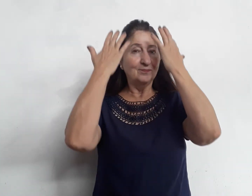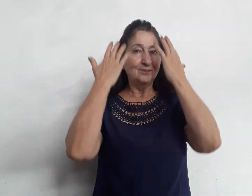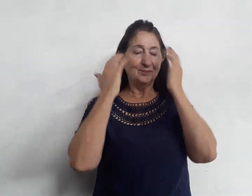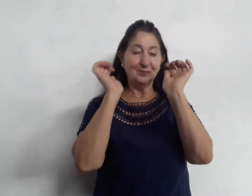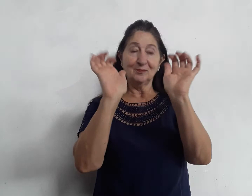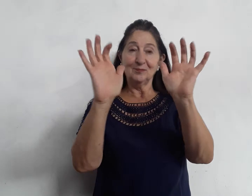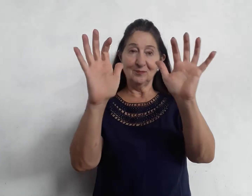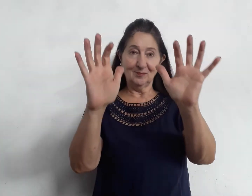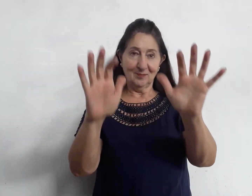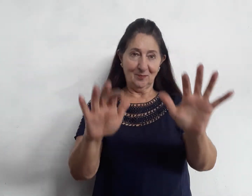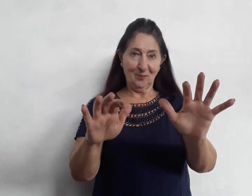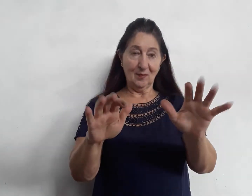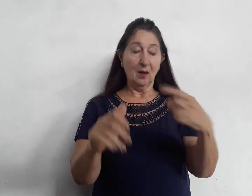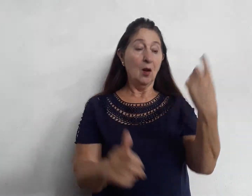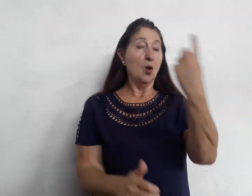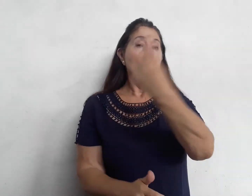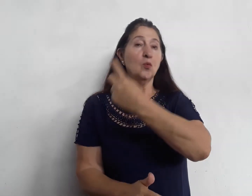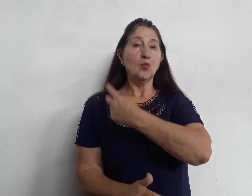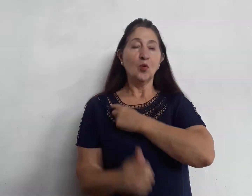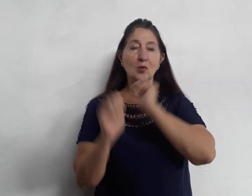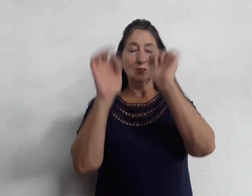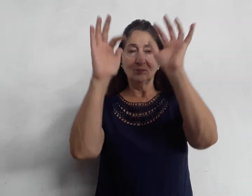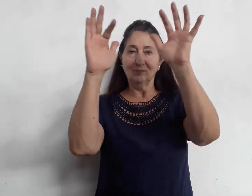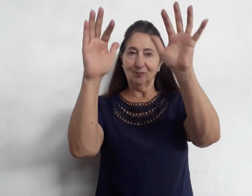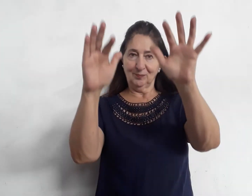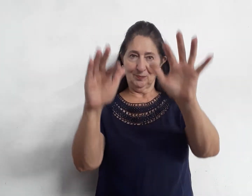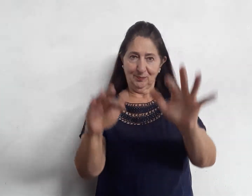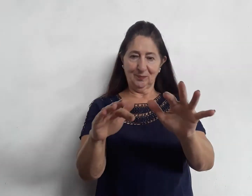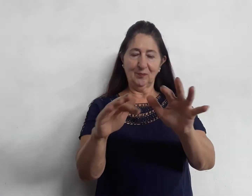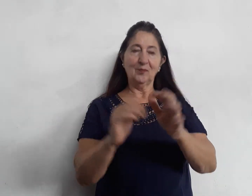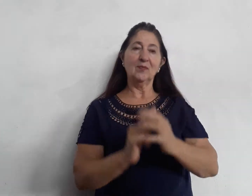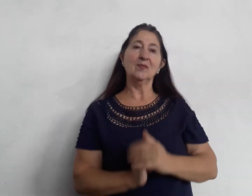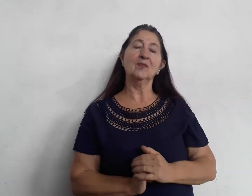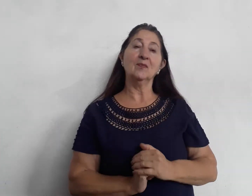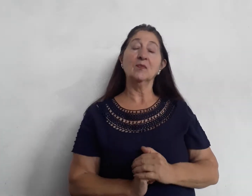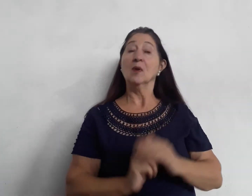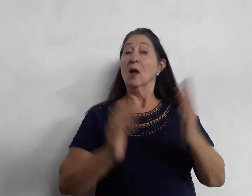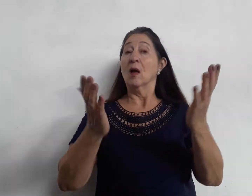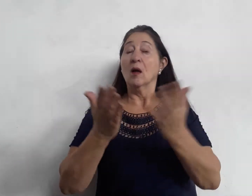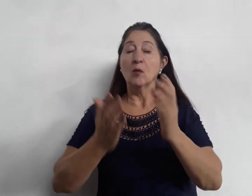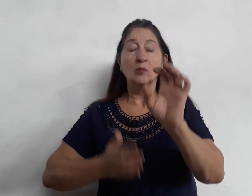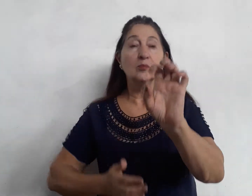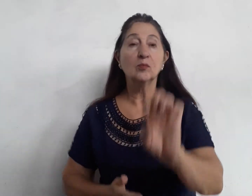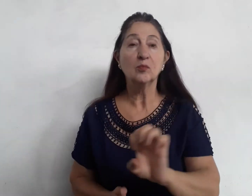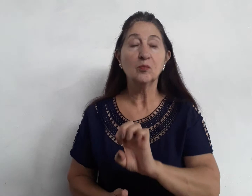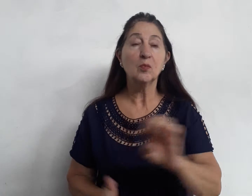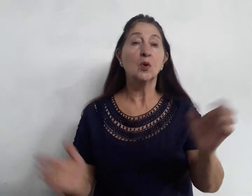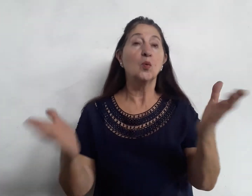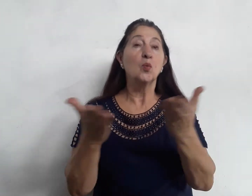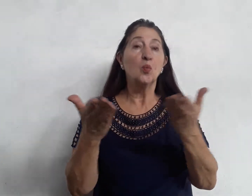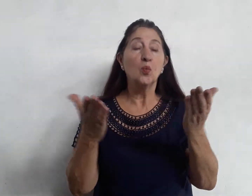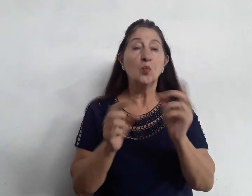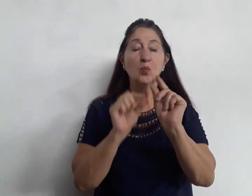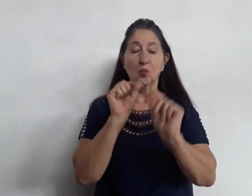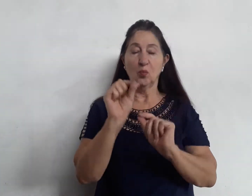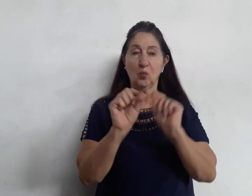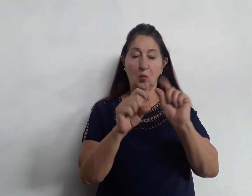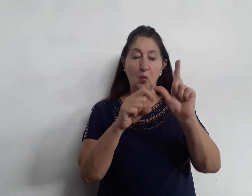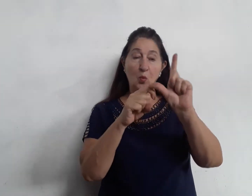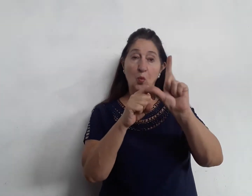sobre nós sua graça. Vamos tomar o Evangelho de hoje, que está em Lucas